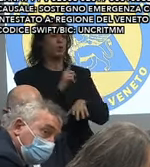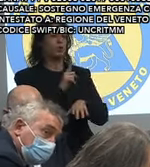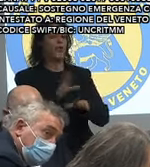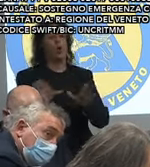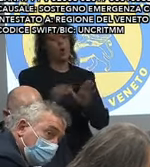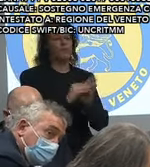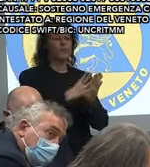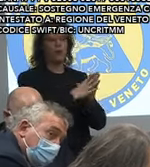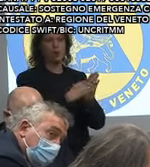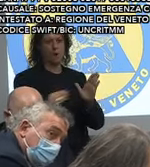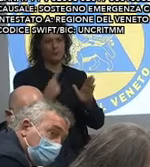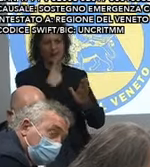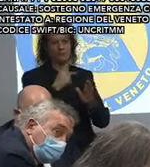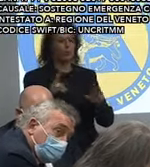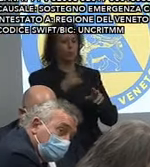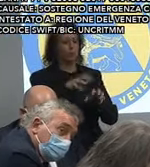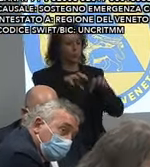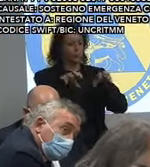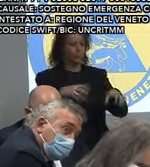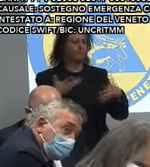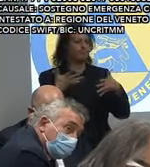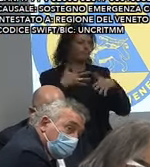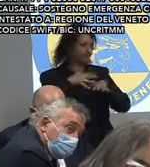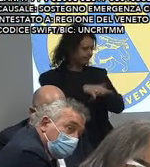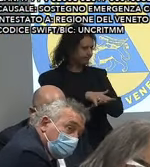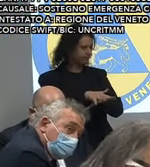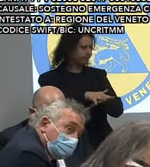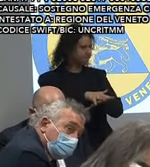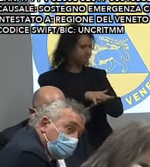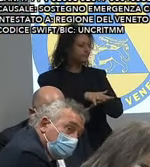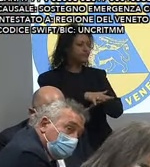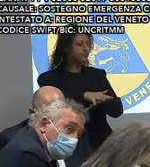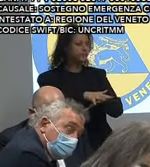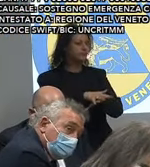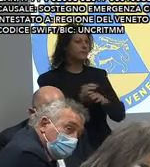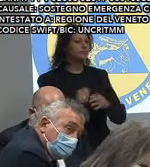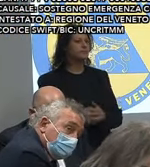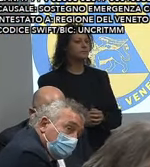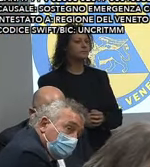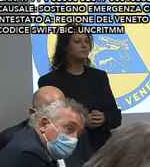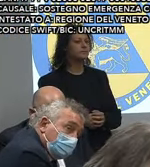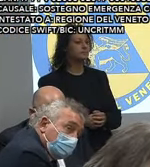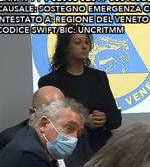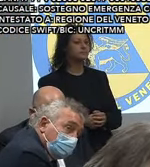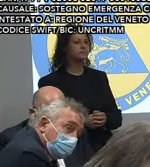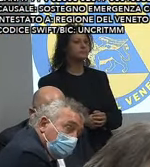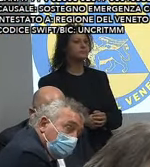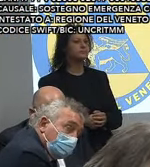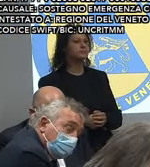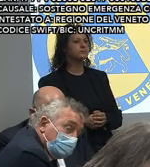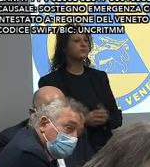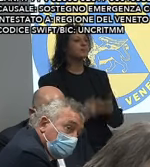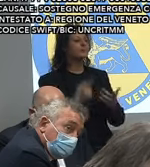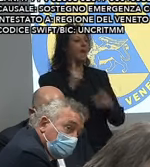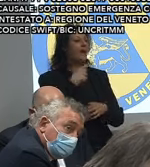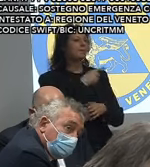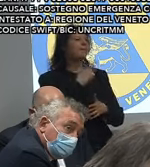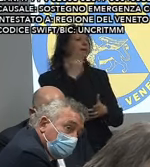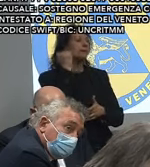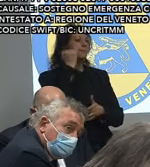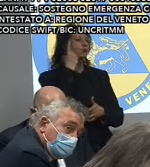Dunque, che verranno realizzati anche in previsione sulla base di questo ipotetico supposto campus.